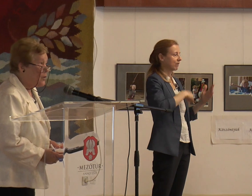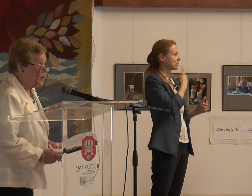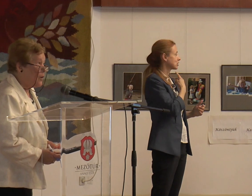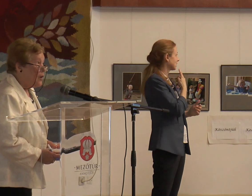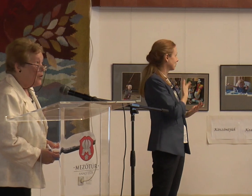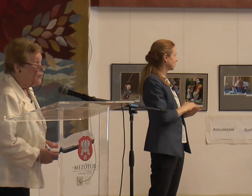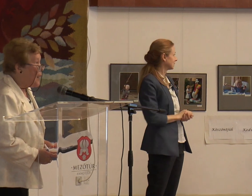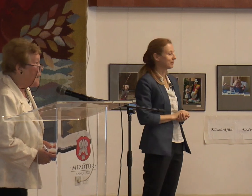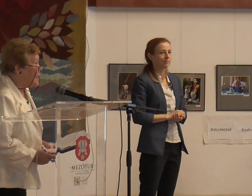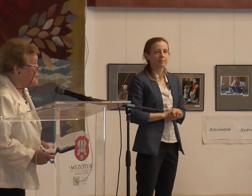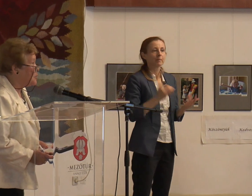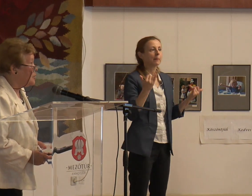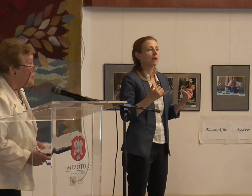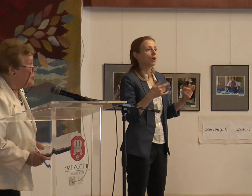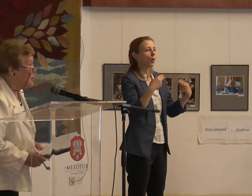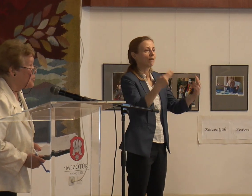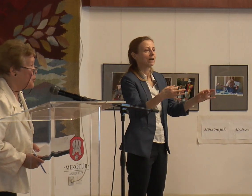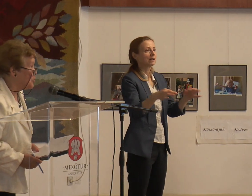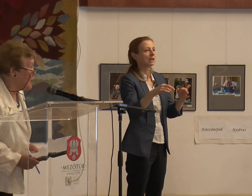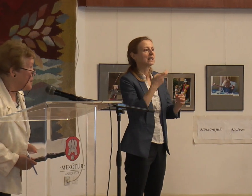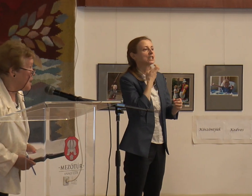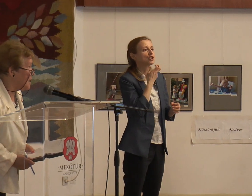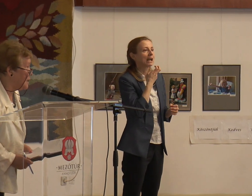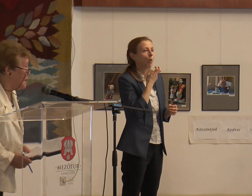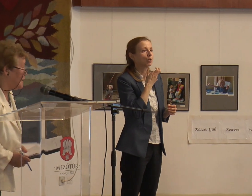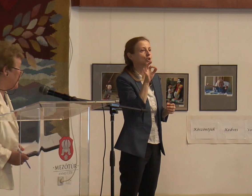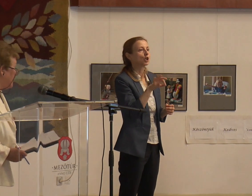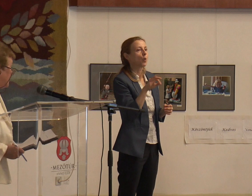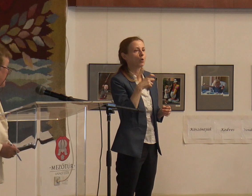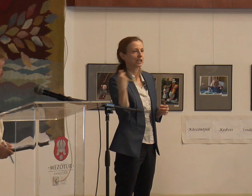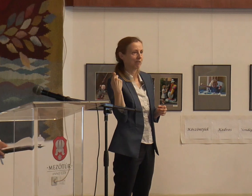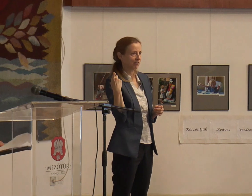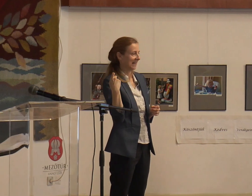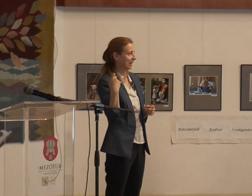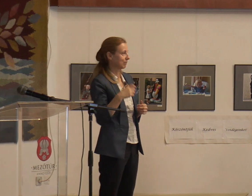és akkor felkészül Csikós Józsefné.